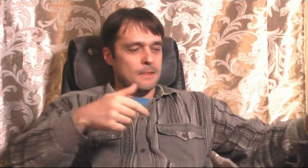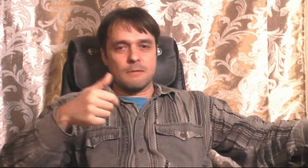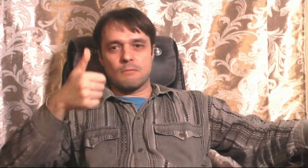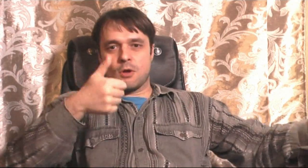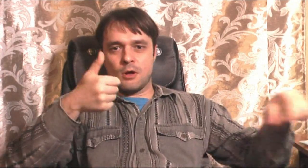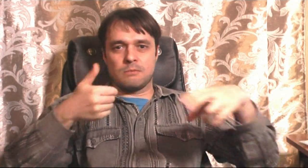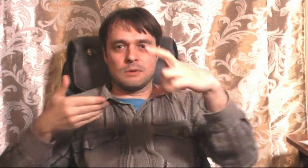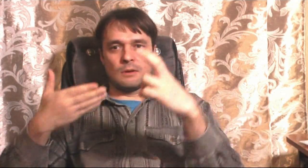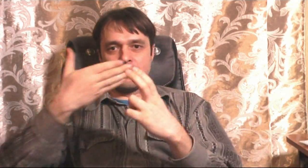очень хорошей стабильностью.